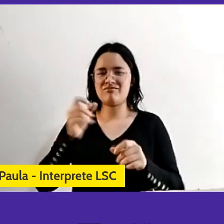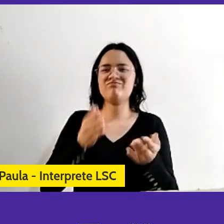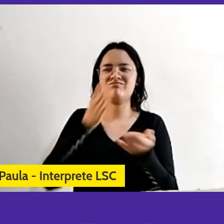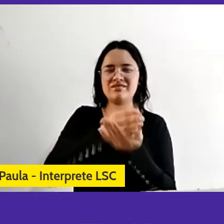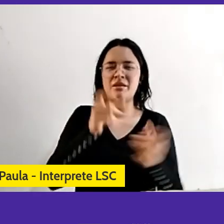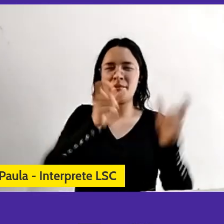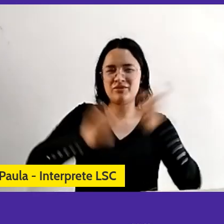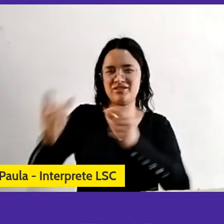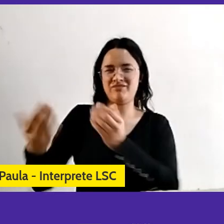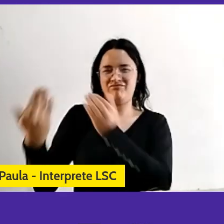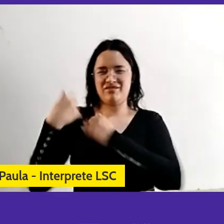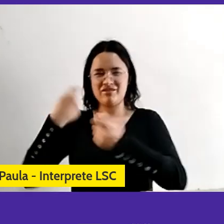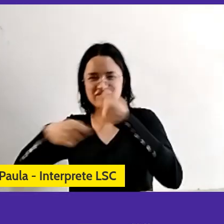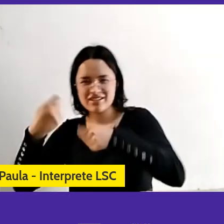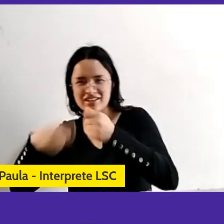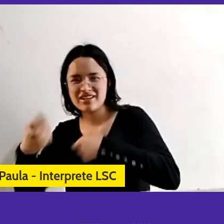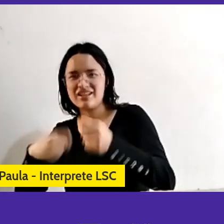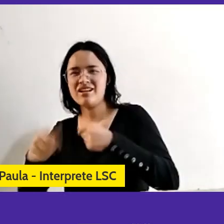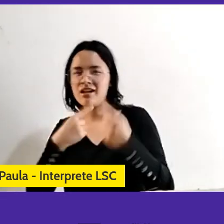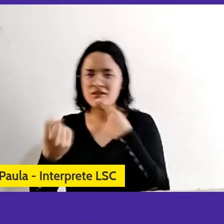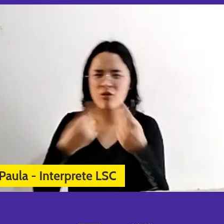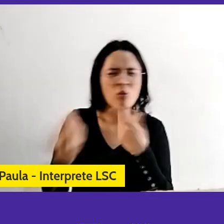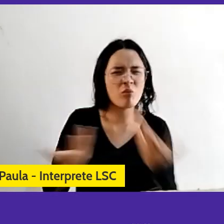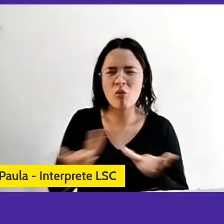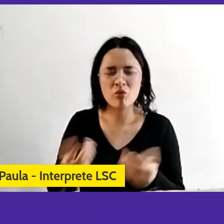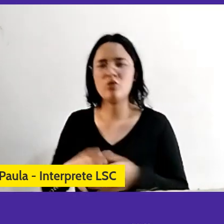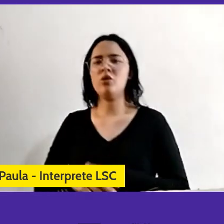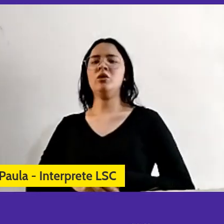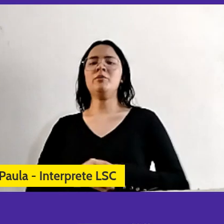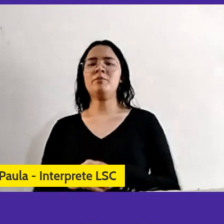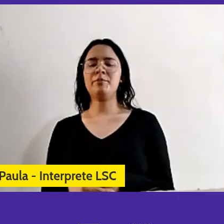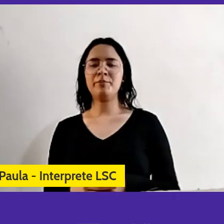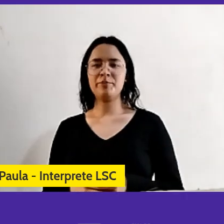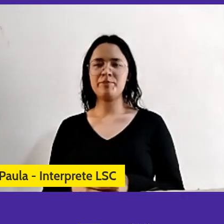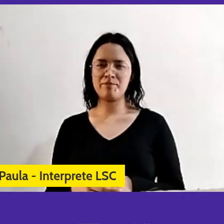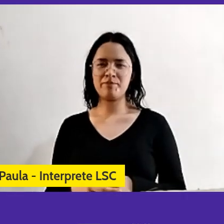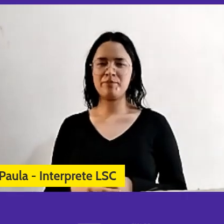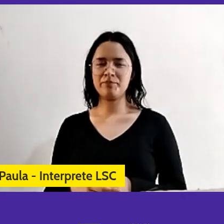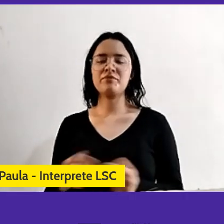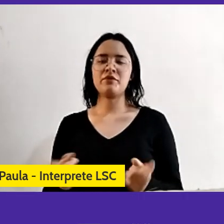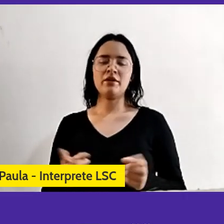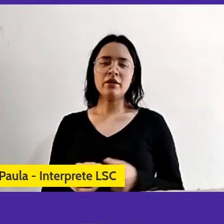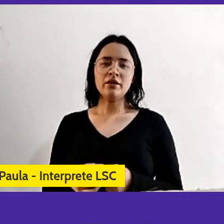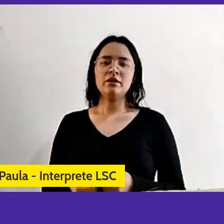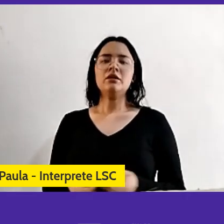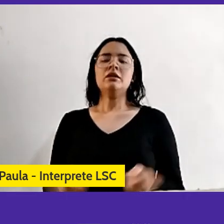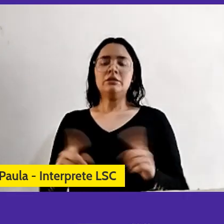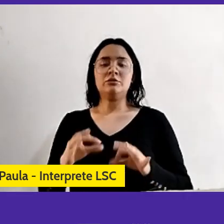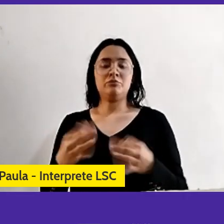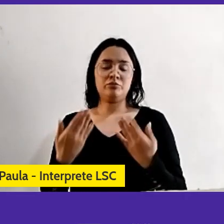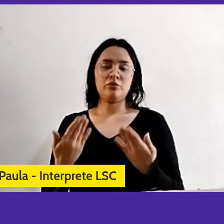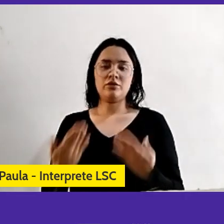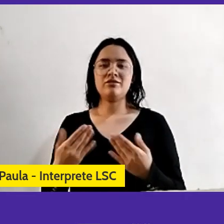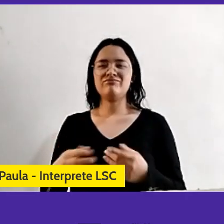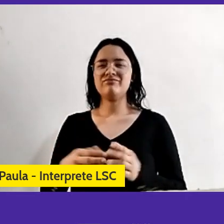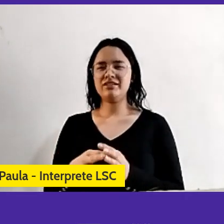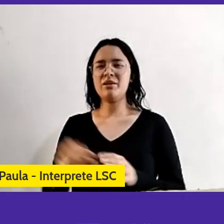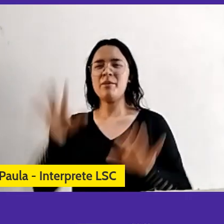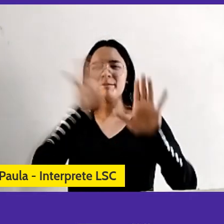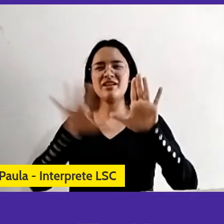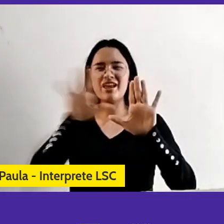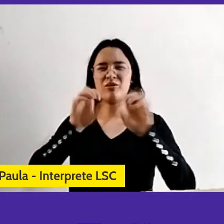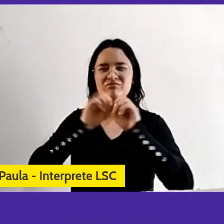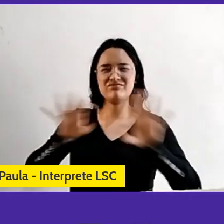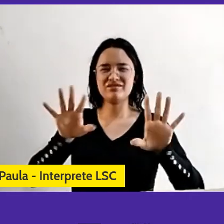hay mucho para hacer. En el diseño del afiche también es importante. El tráiler es muy importante, porque